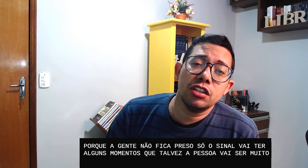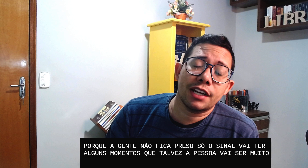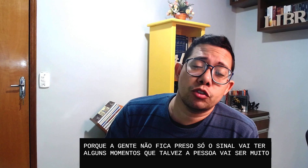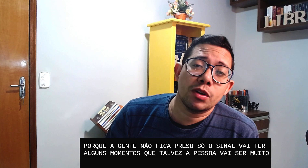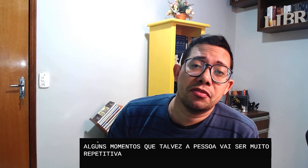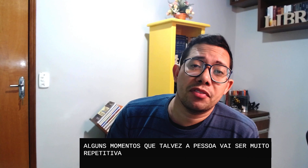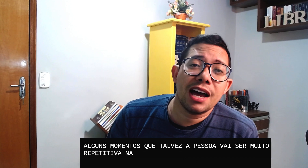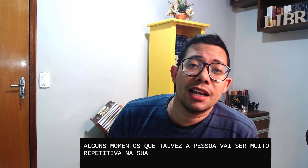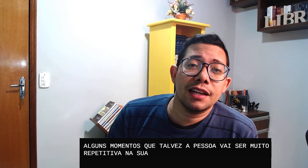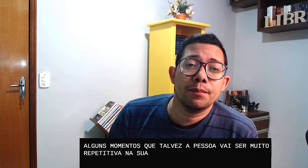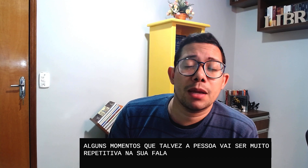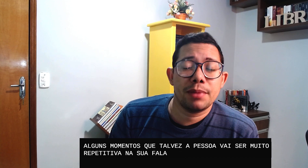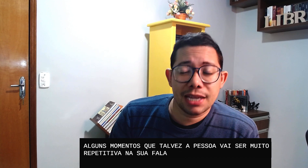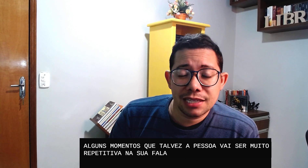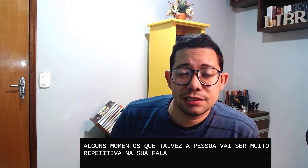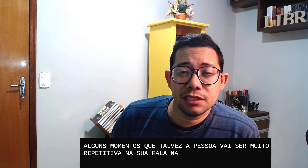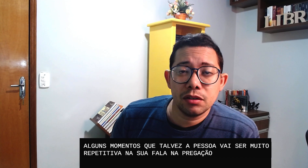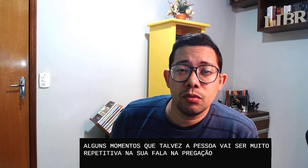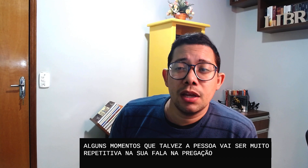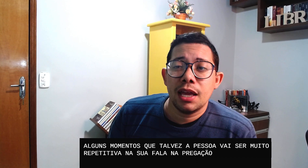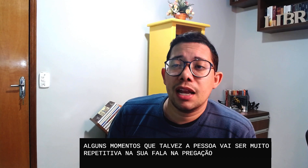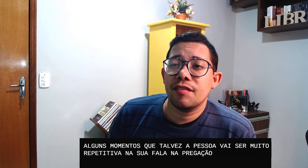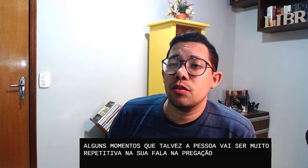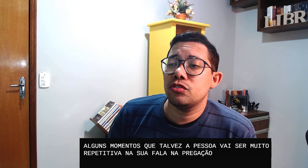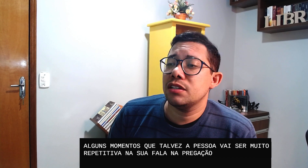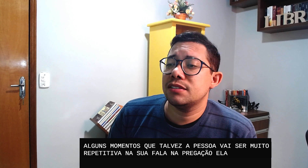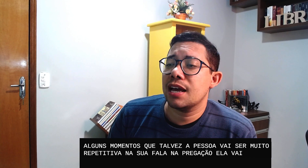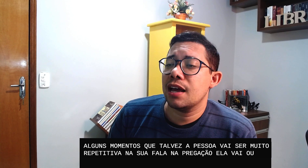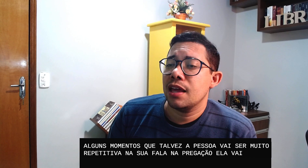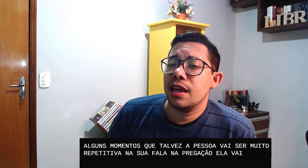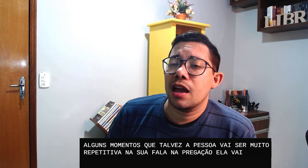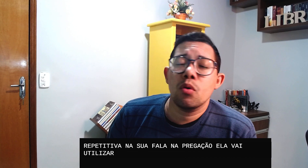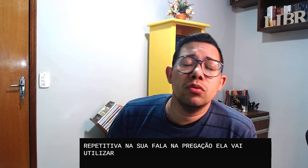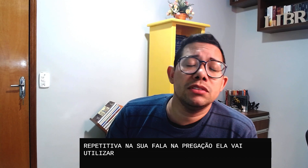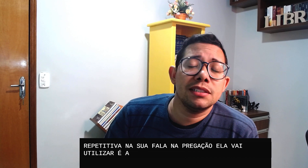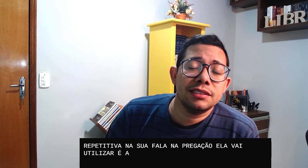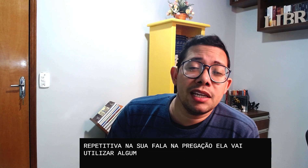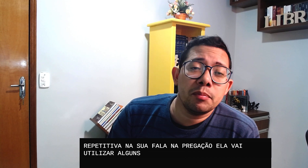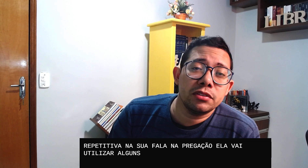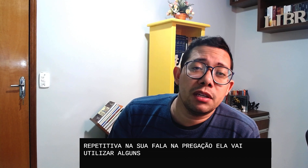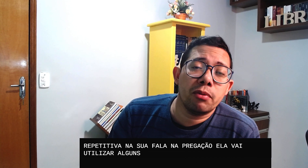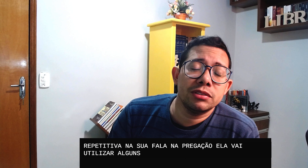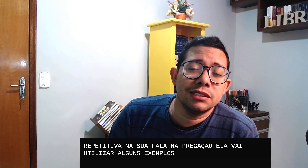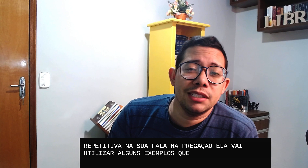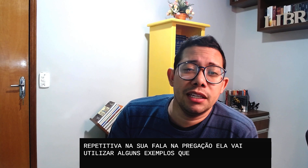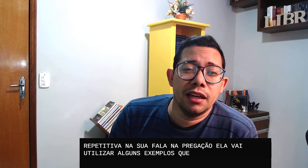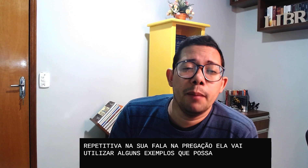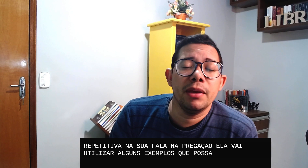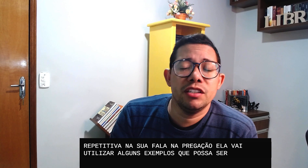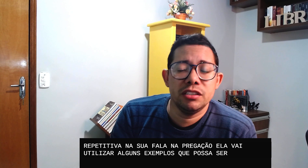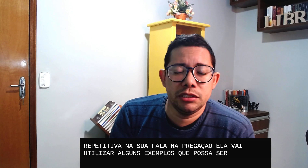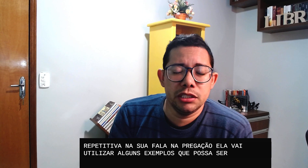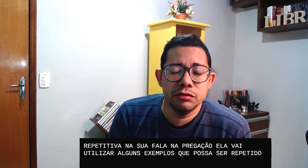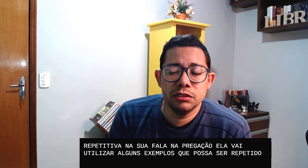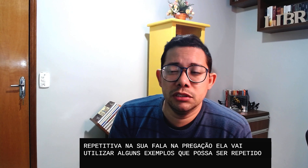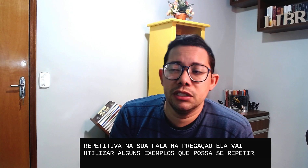na sua fala, na pregação. Ela vai utilizar alguns exemplos que possam ser repetitivos e a